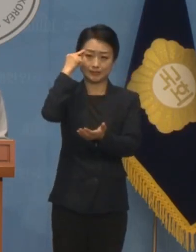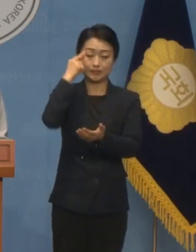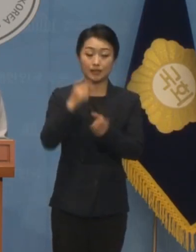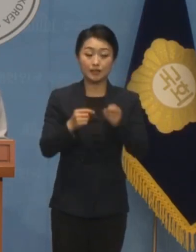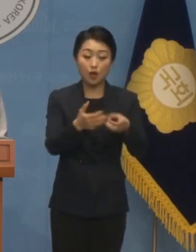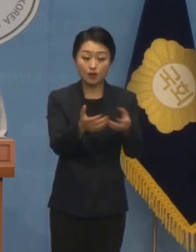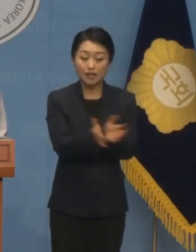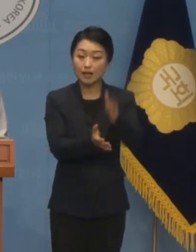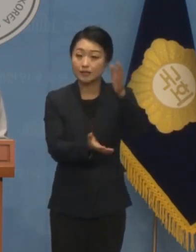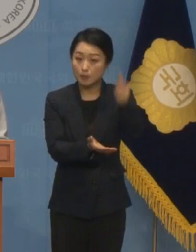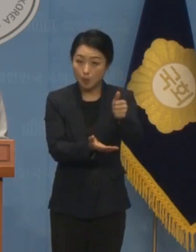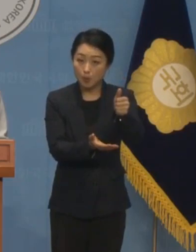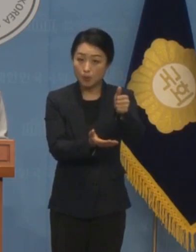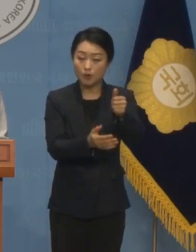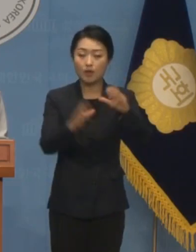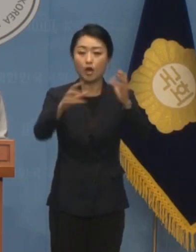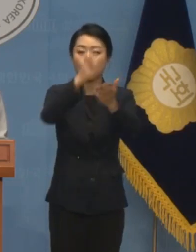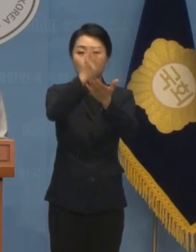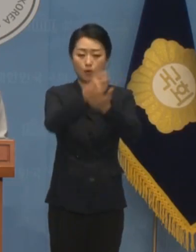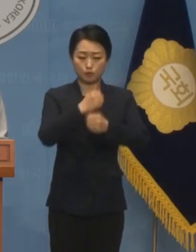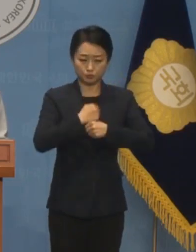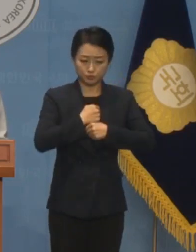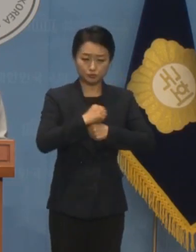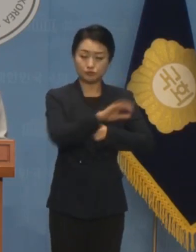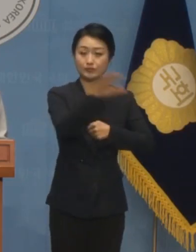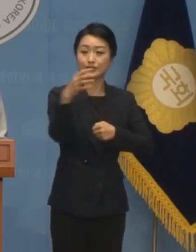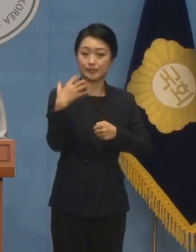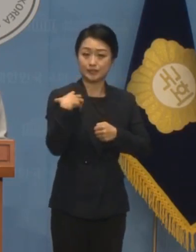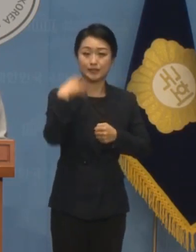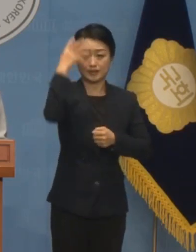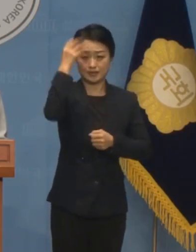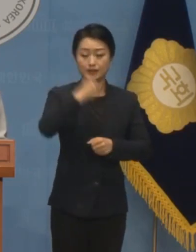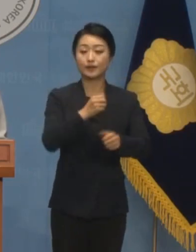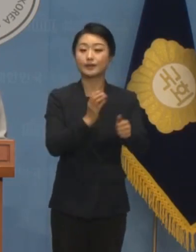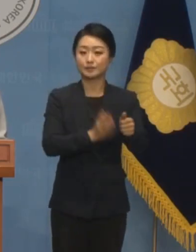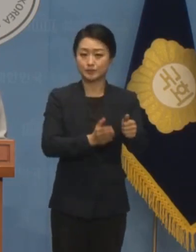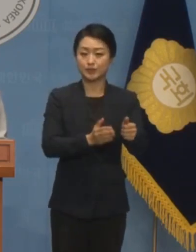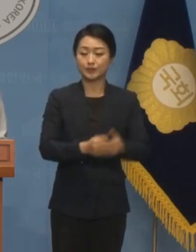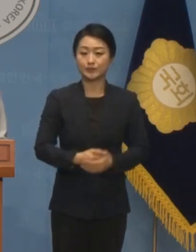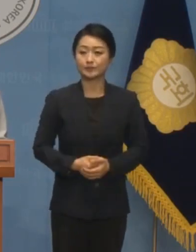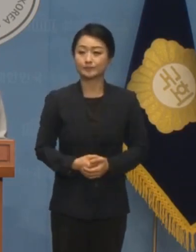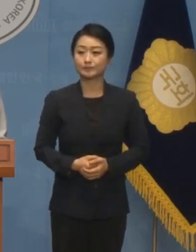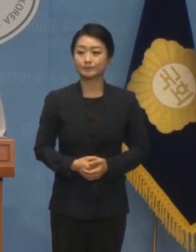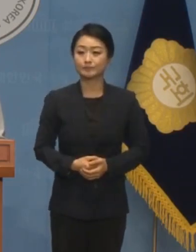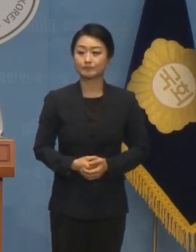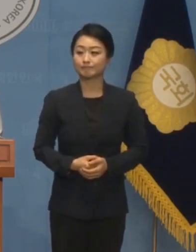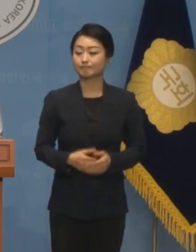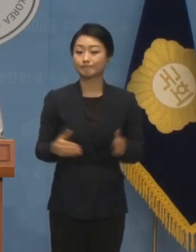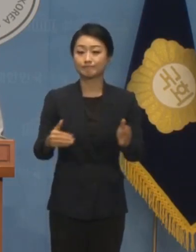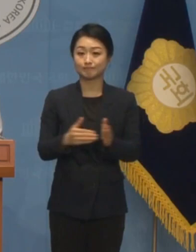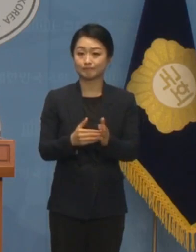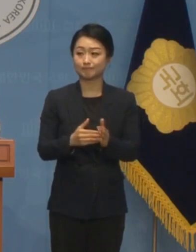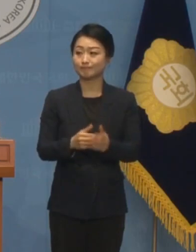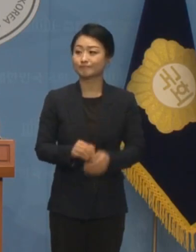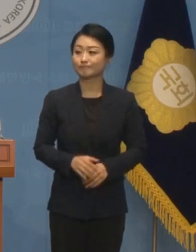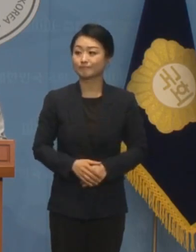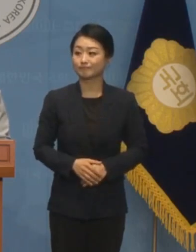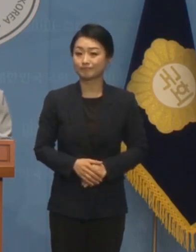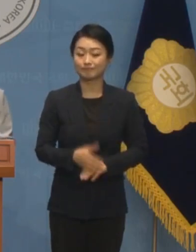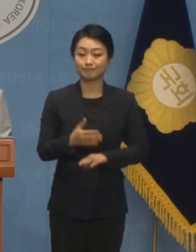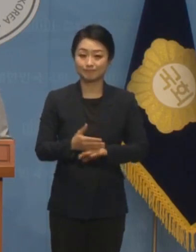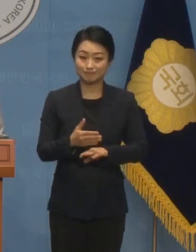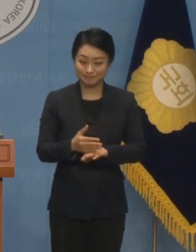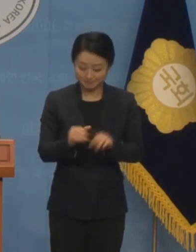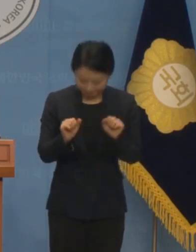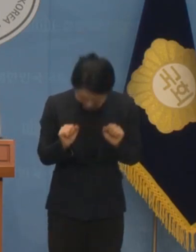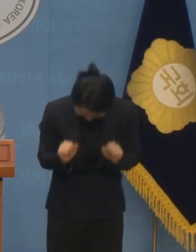여당 대표는 헌법을 준수할 책무가 있음을 명심하길 바랍니다. 네, 이상입니다. 이상으로